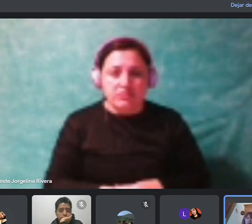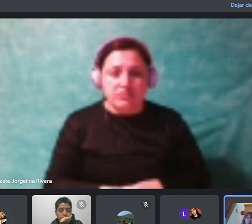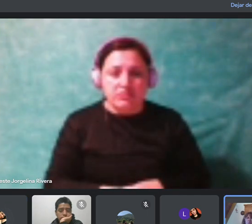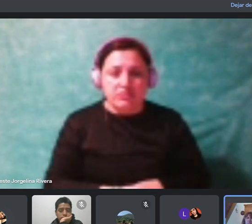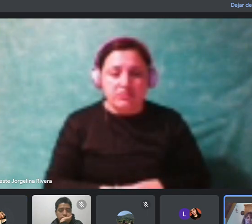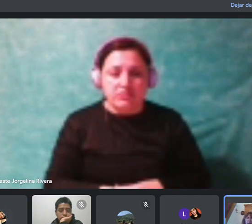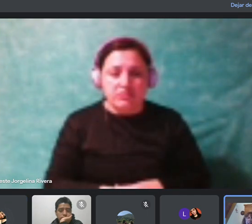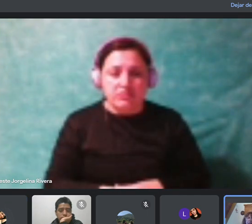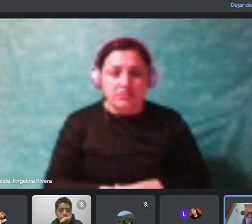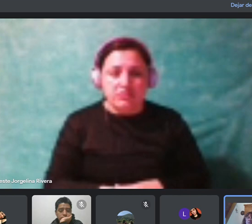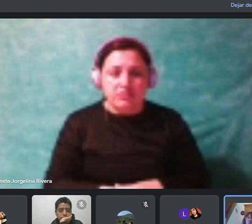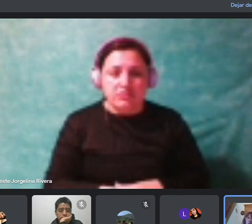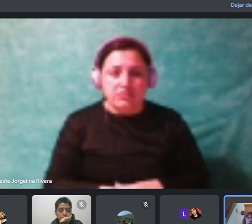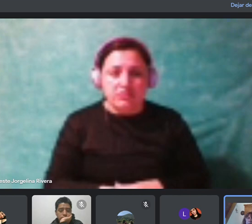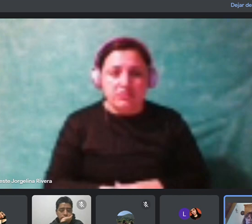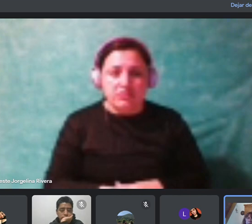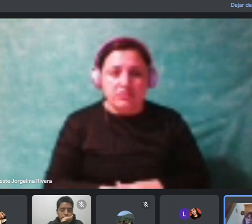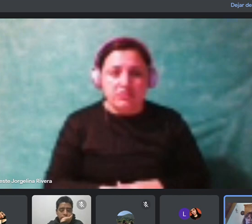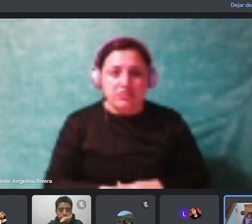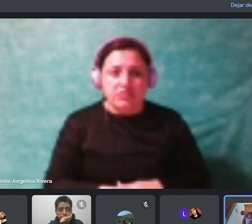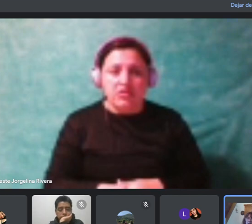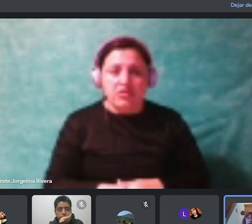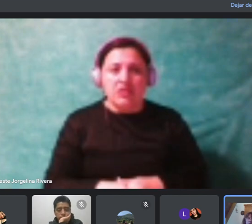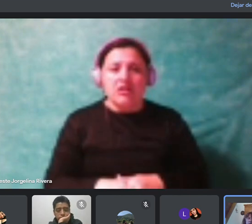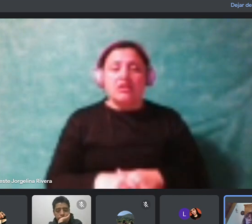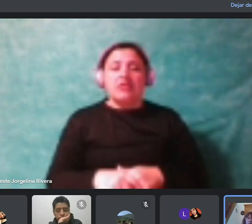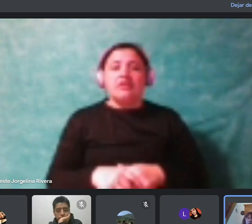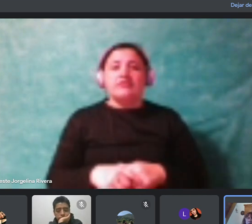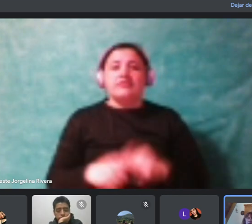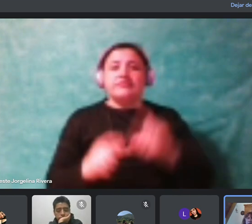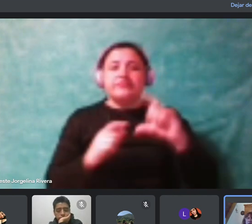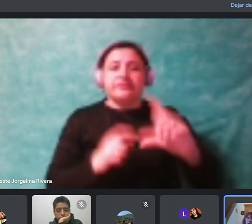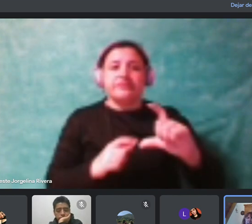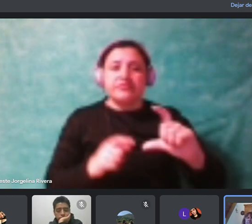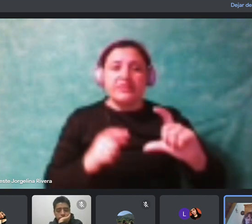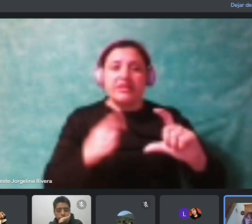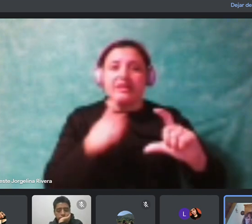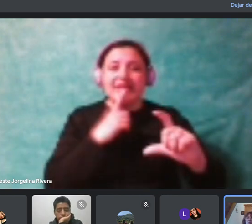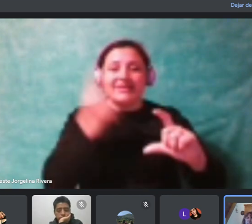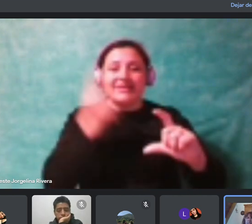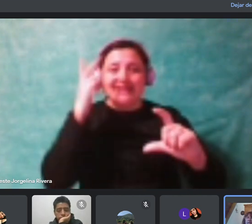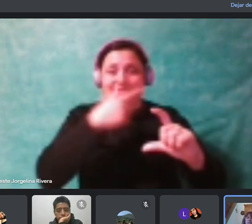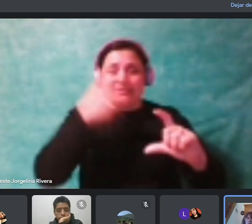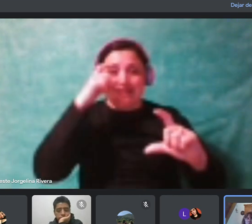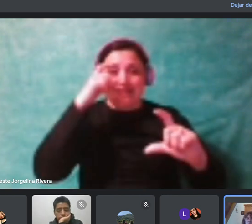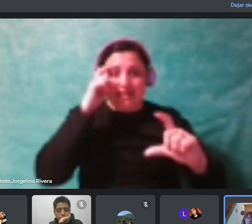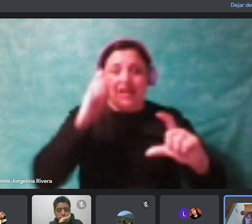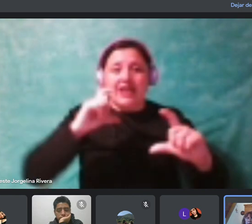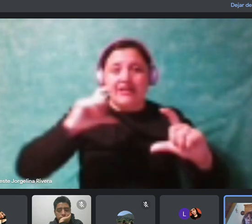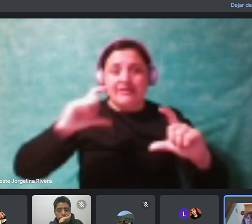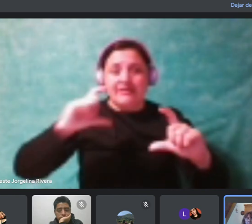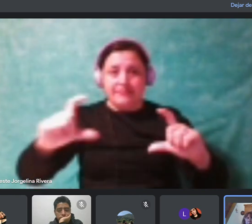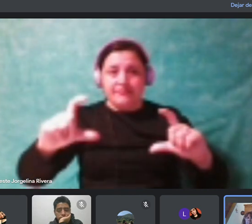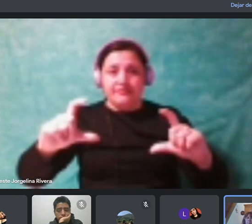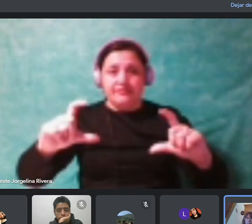De critical, ¿hasta dónde? De critical hasta use. Hasta use, de critical use.